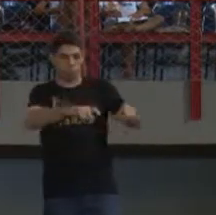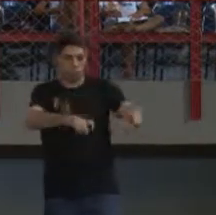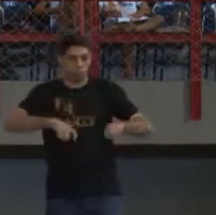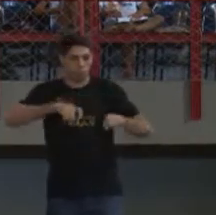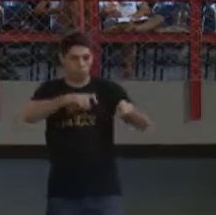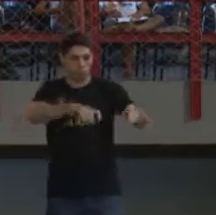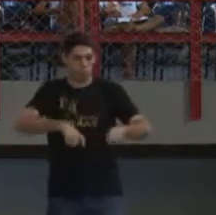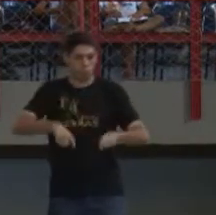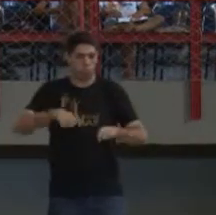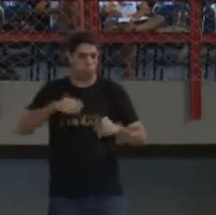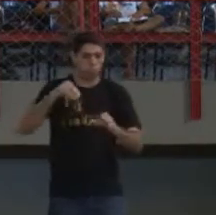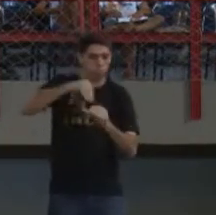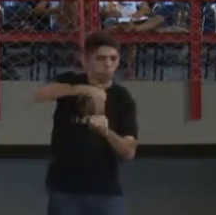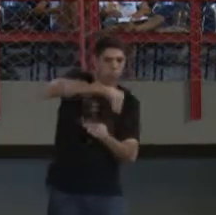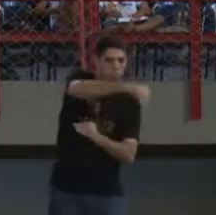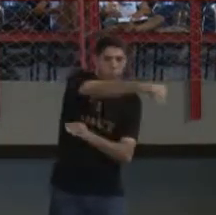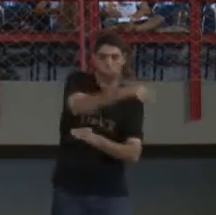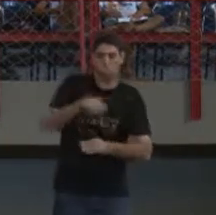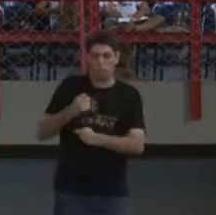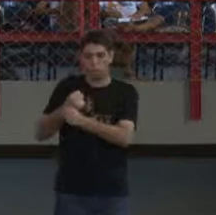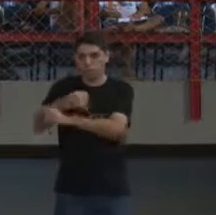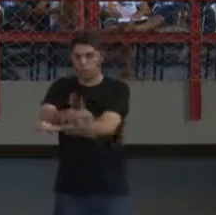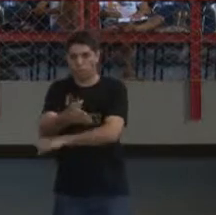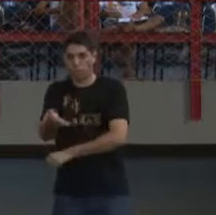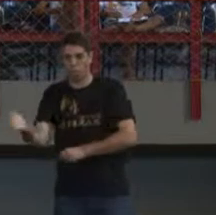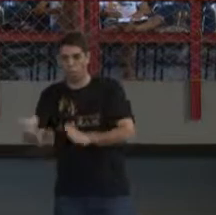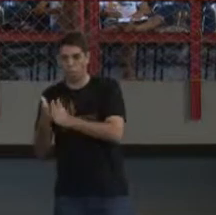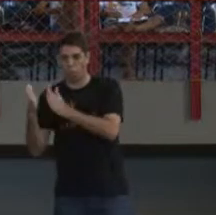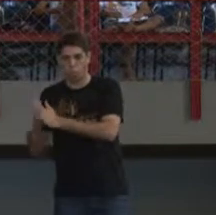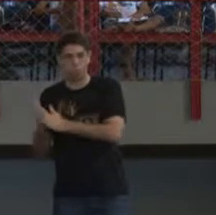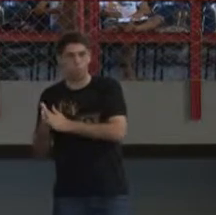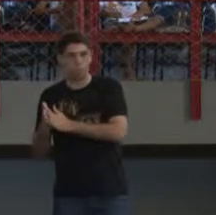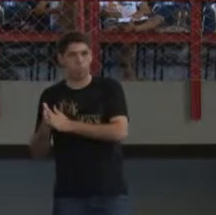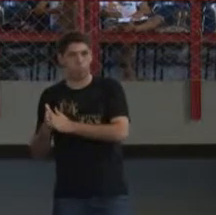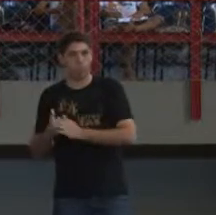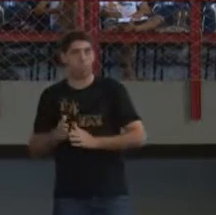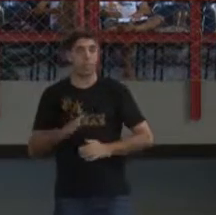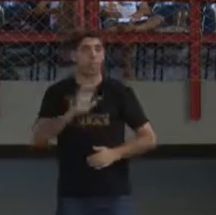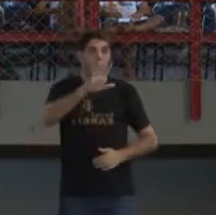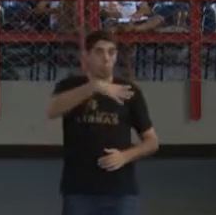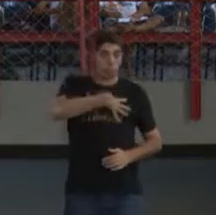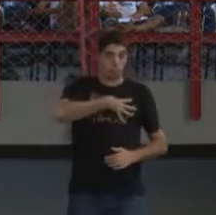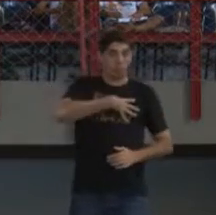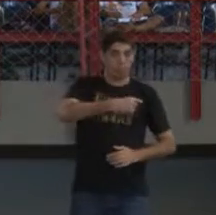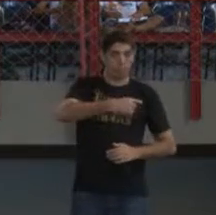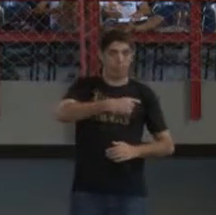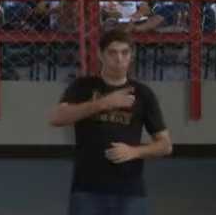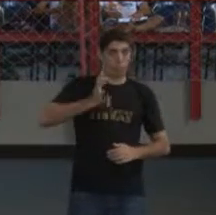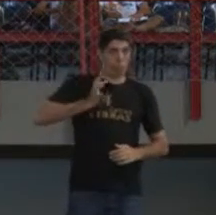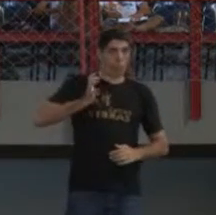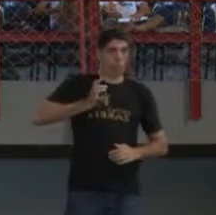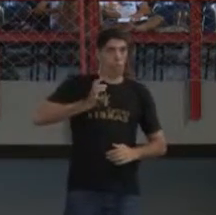vão fazer isso, vão fazer aquilo. Tanto que os filhos da elite de Atenas faziam, sabe o quê?